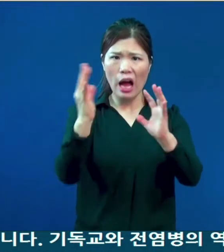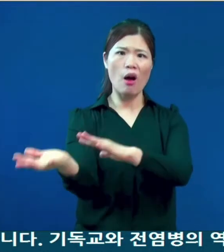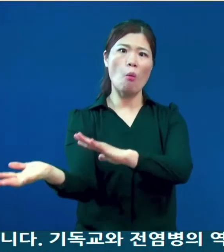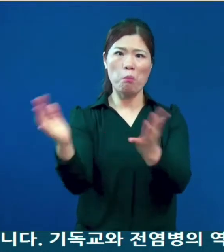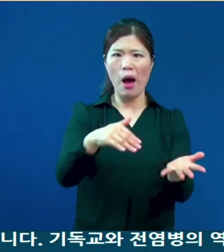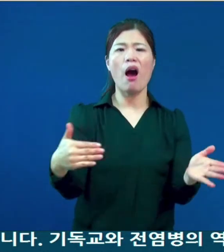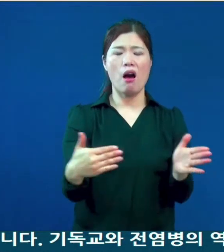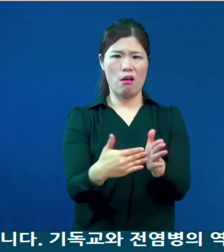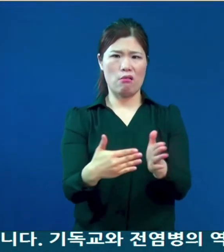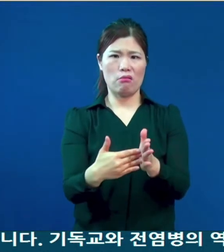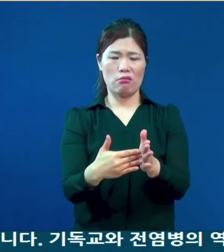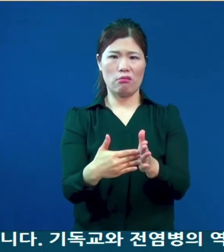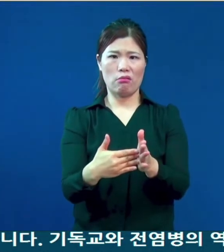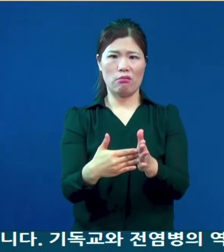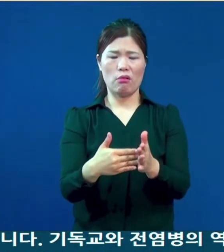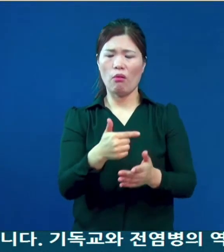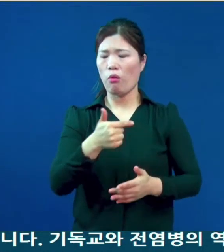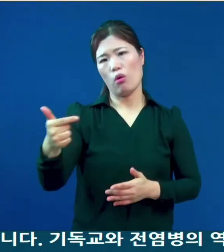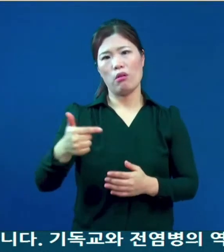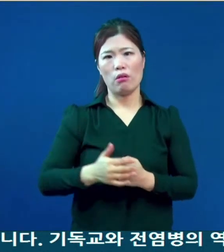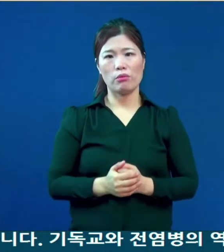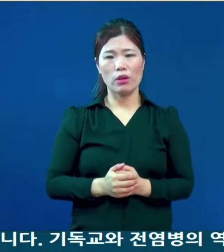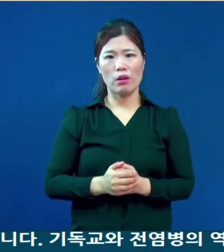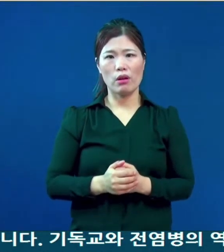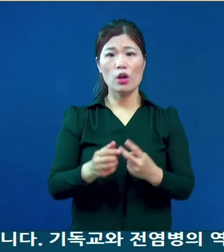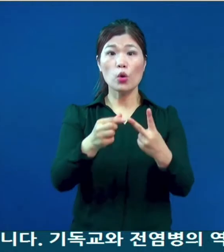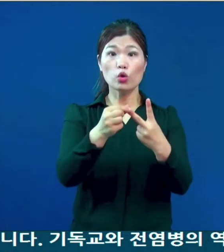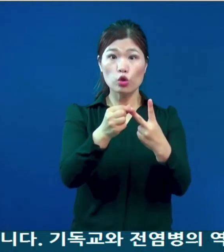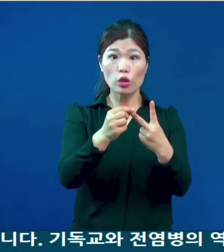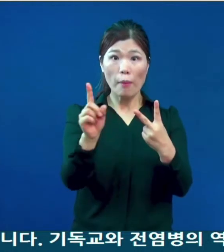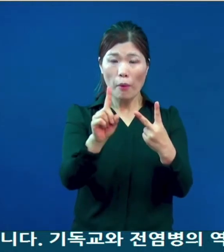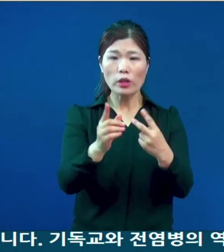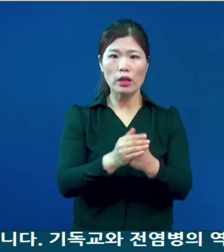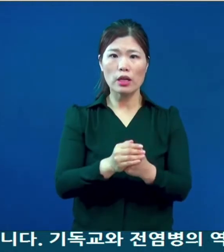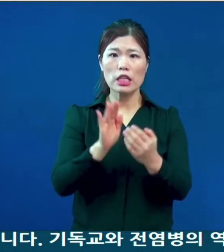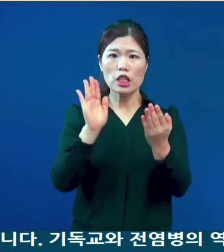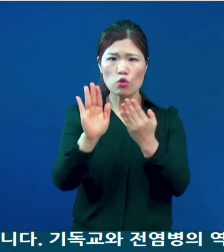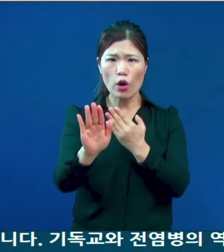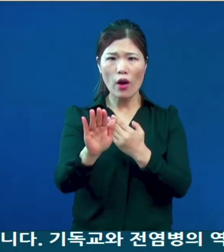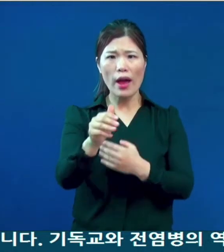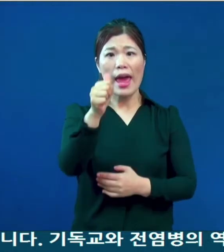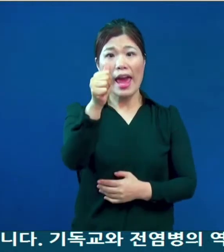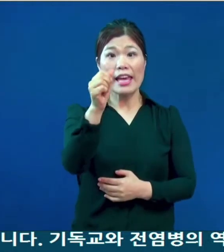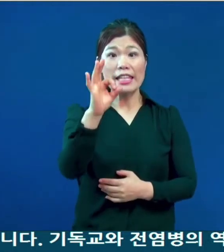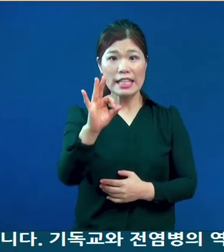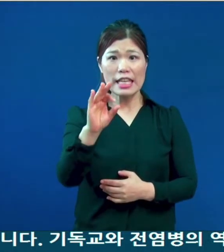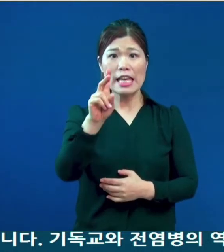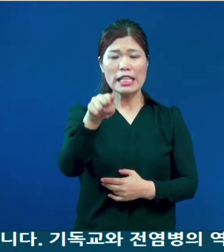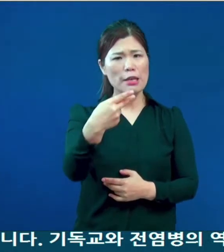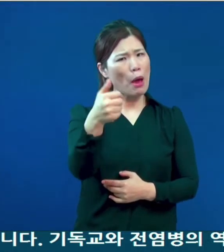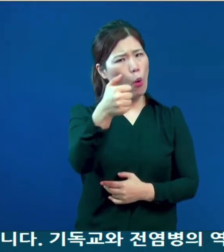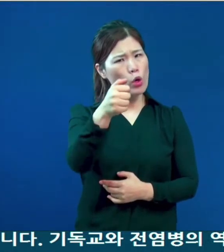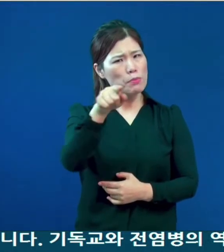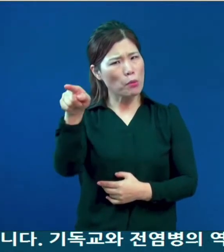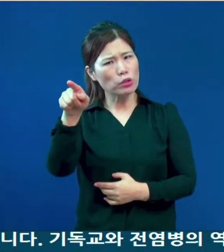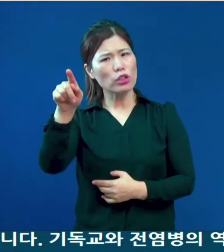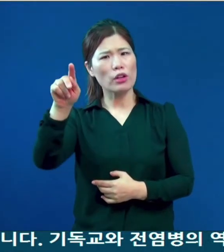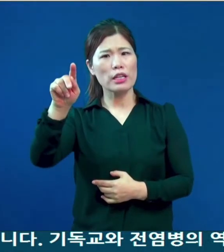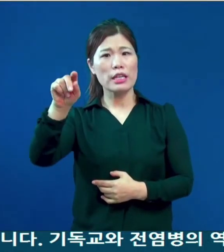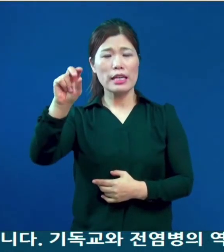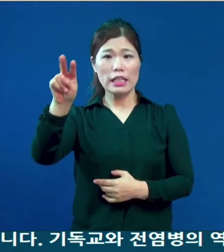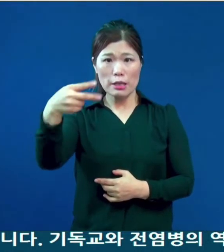당시에 죽어갔습니다. 굉장하죠. 또 하나는 이후 AD 250년에서 271년에